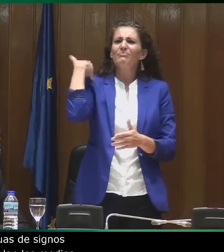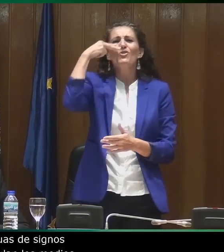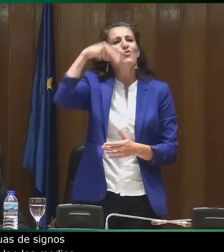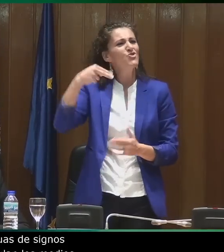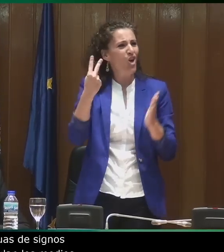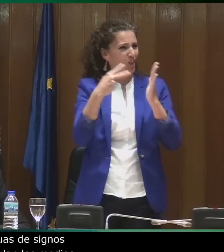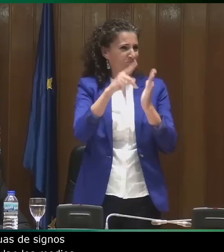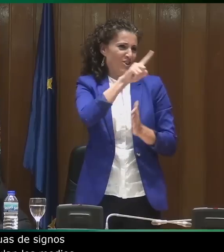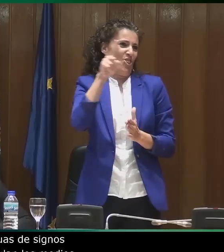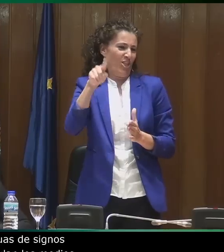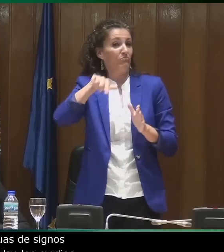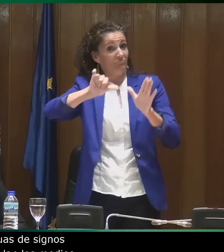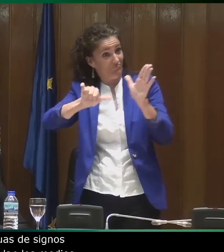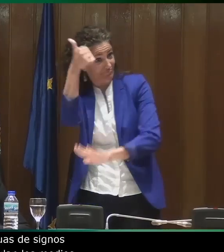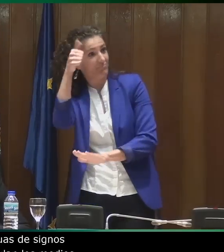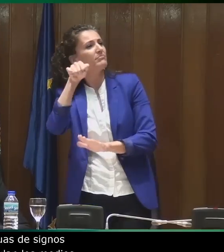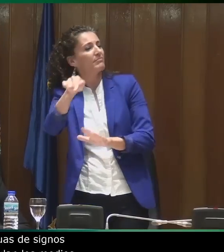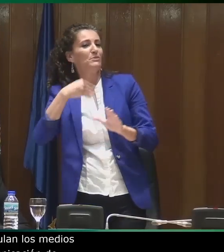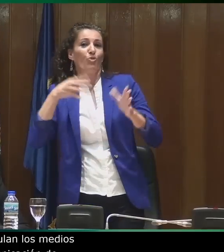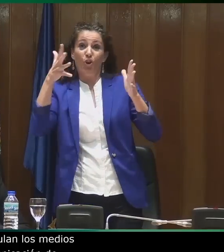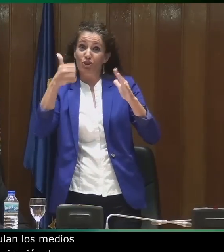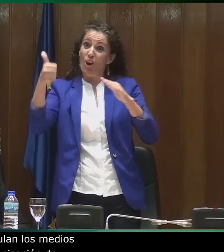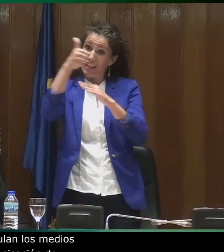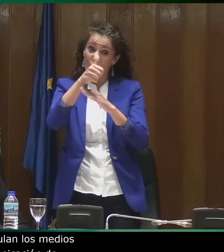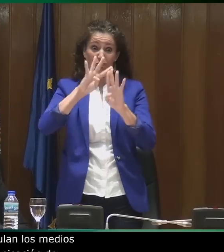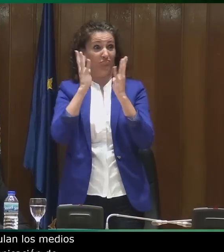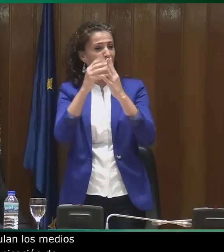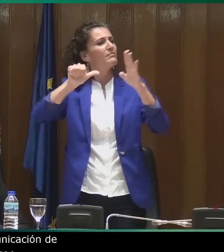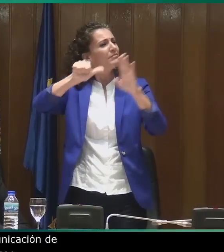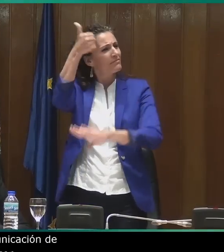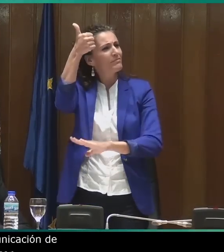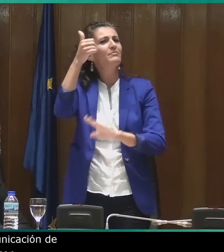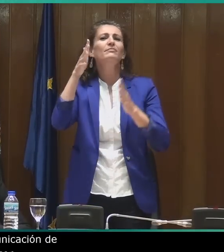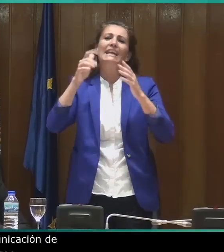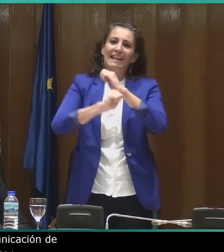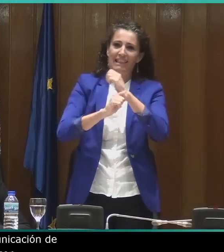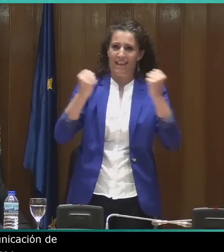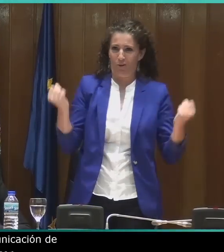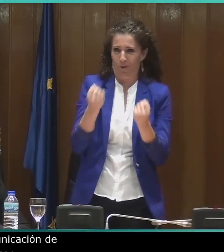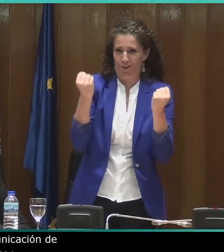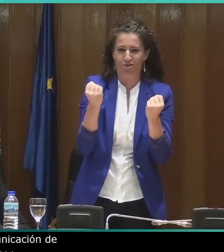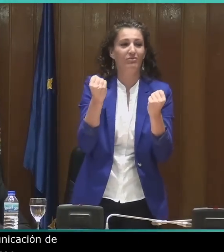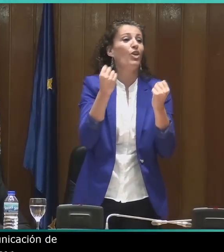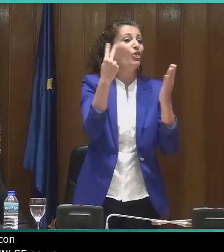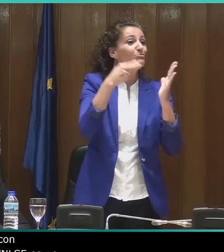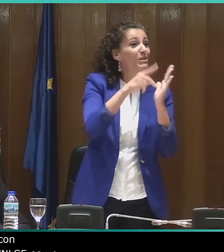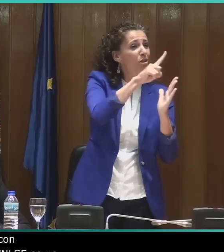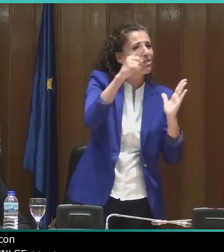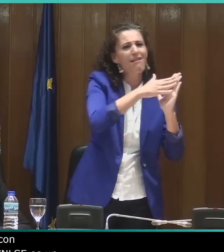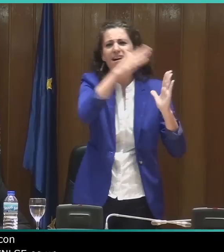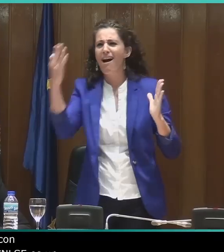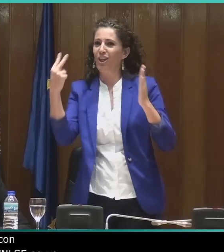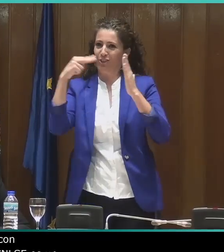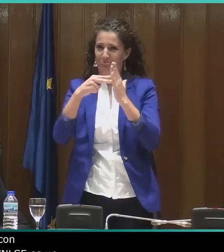y comenzó su andadura en junio del 2011 a partir de la aprobación del Consejo Rector, donde se aprobó la Estrategia de